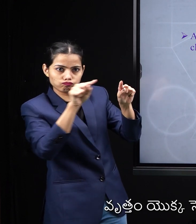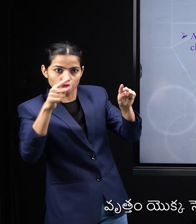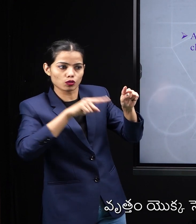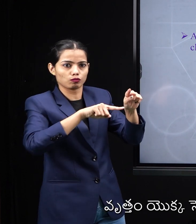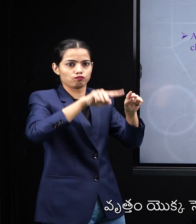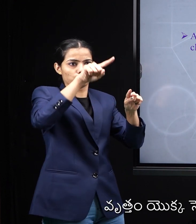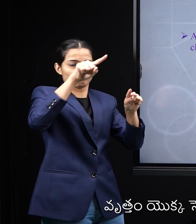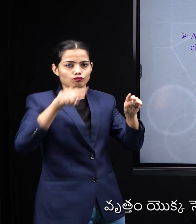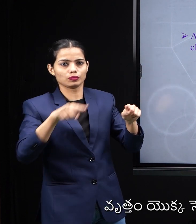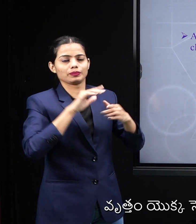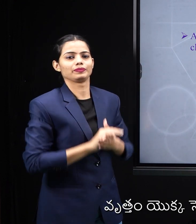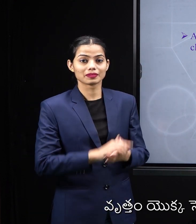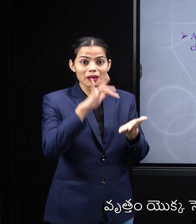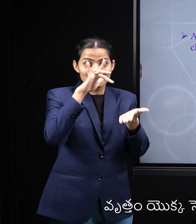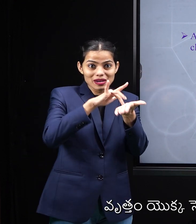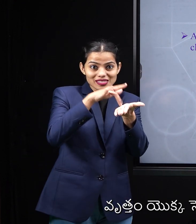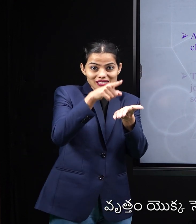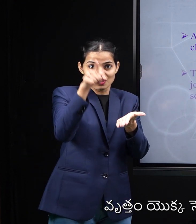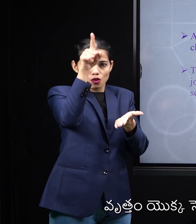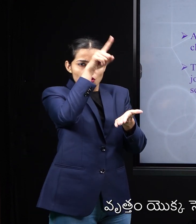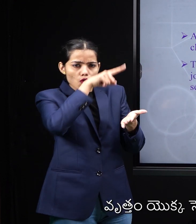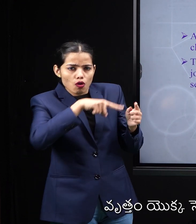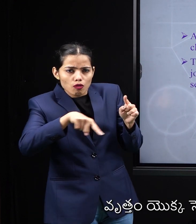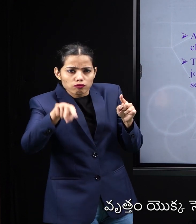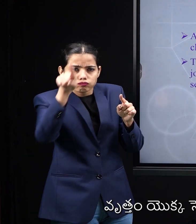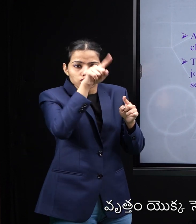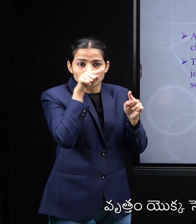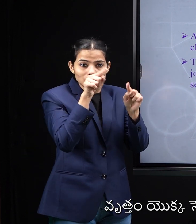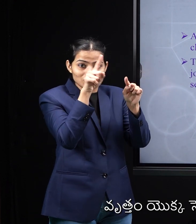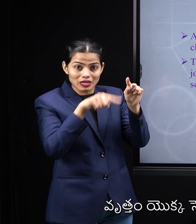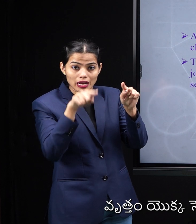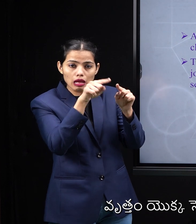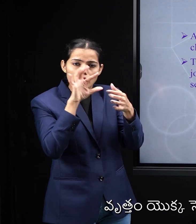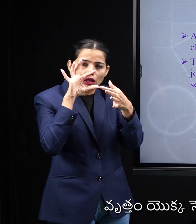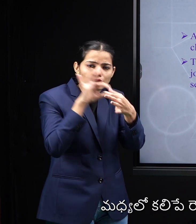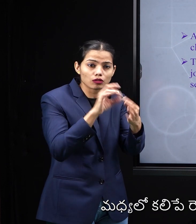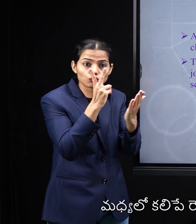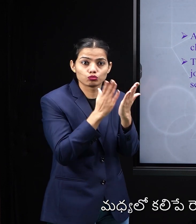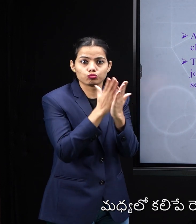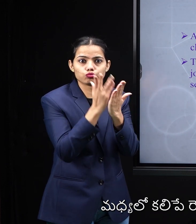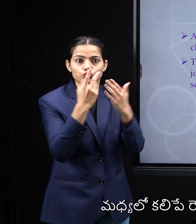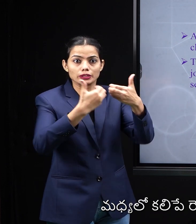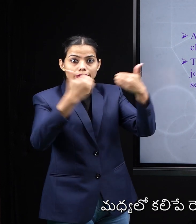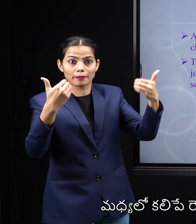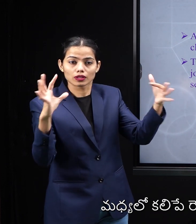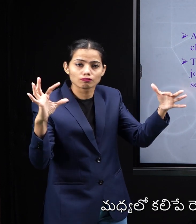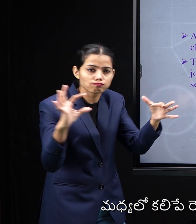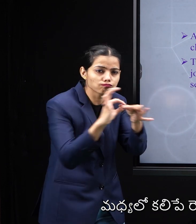వృత్తం యొక్క సెక్టార్ అనేది ఒక ఆర్క్ మరియు వృత్తం మధ్యలో కలిపే రెండు